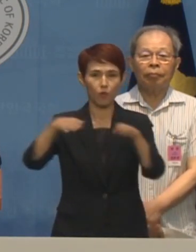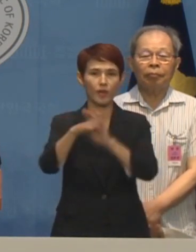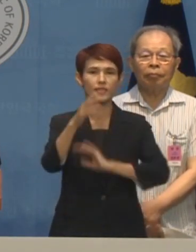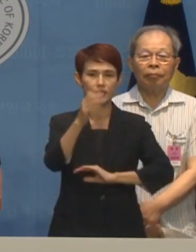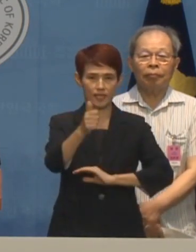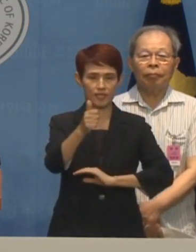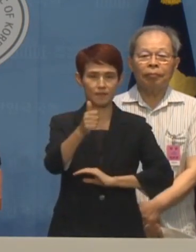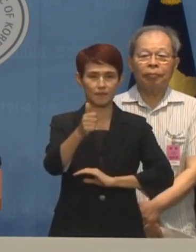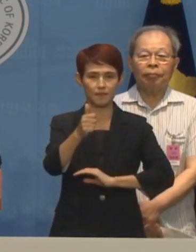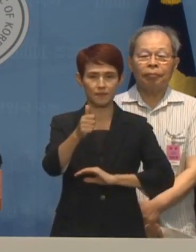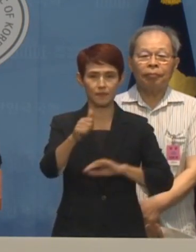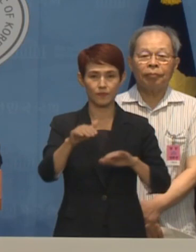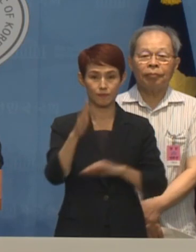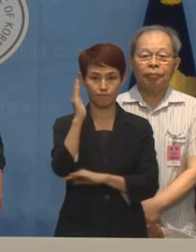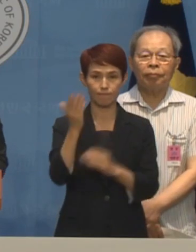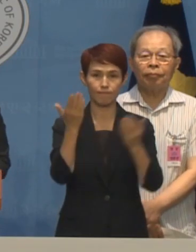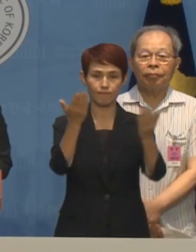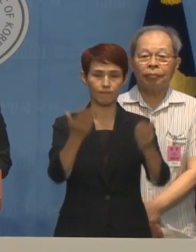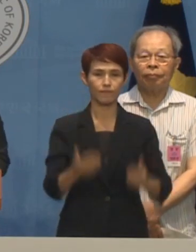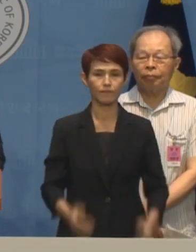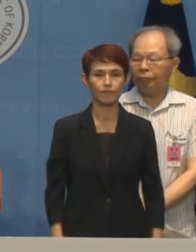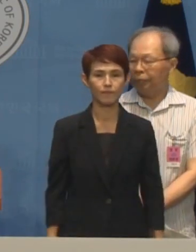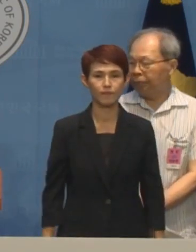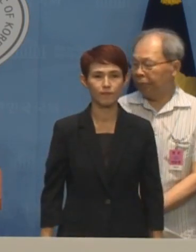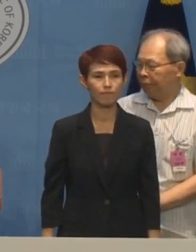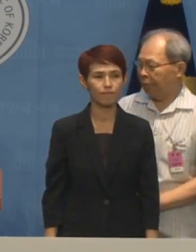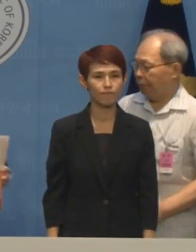후손분들을 대표해서 말씀 주시도록 하겠습니다.